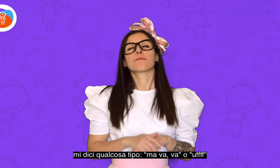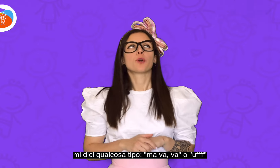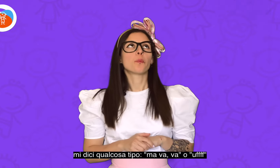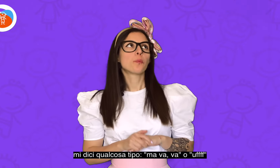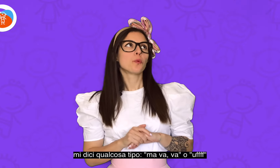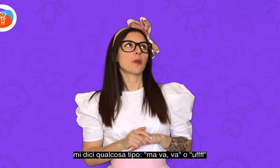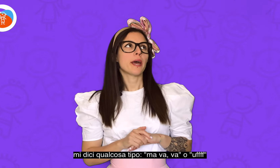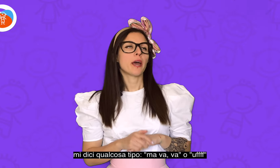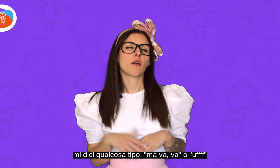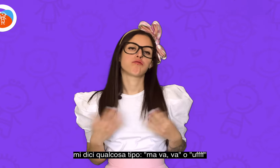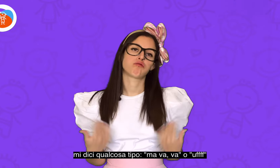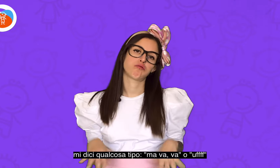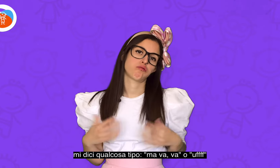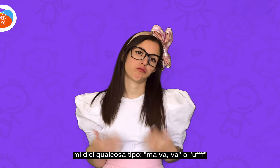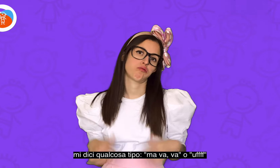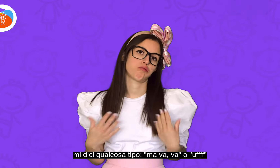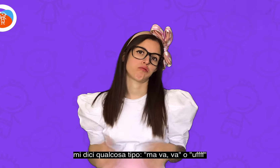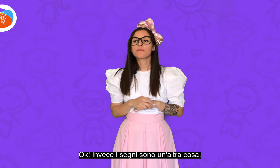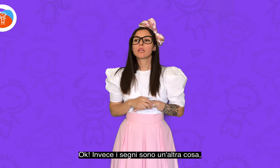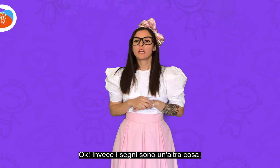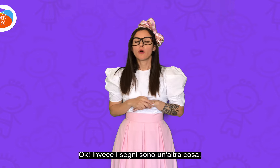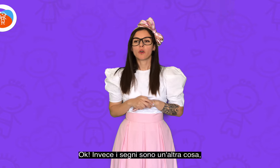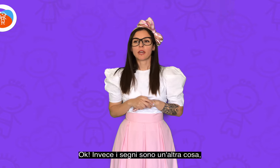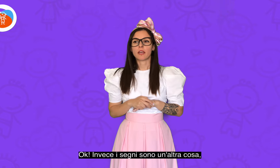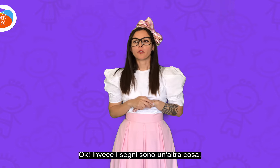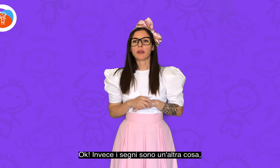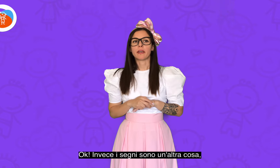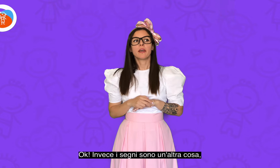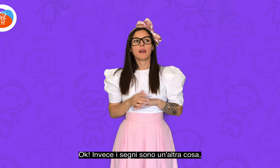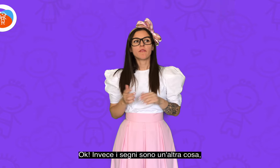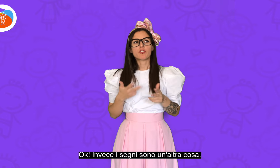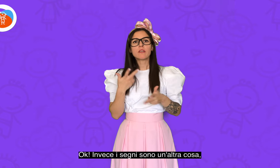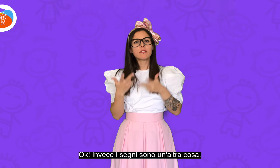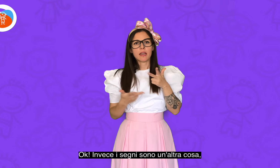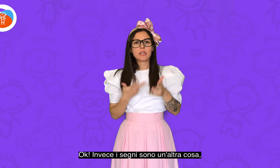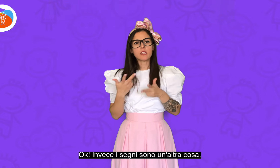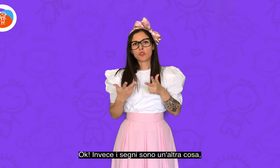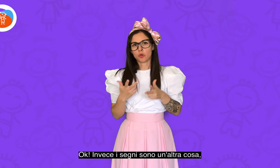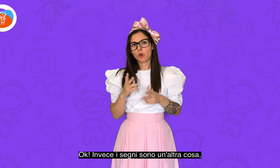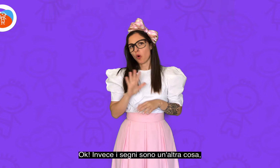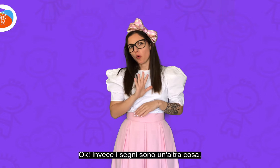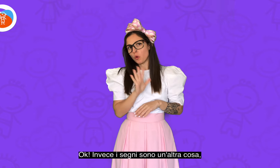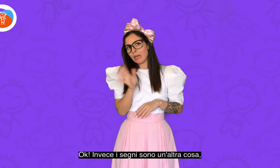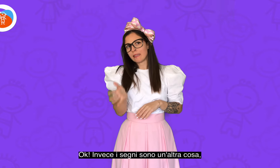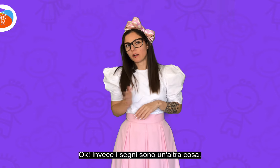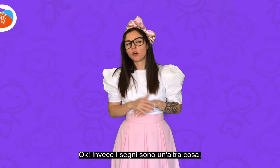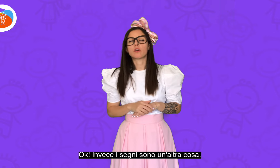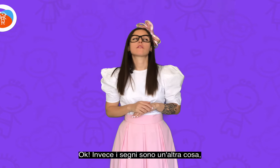Oppure Ok, ok Ok, ok invece i segni sono un'altra cosa